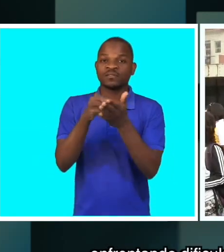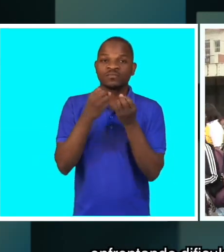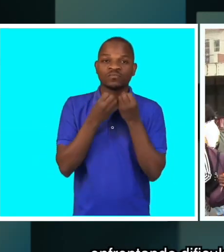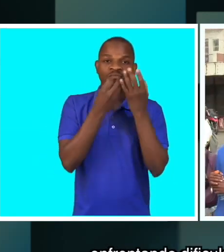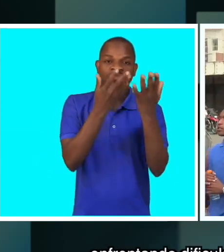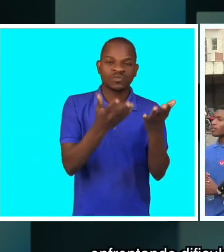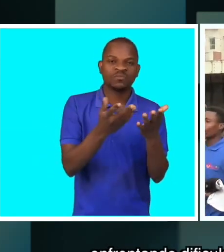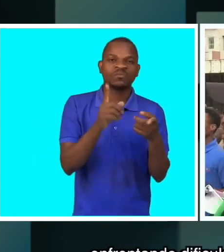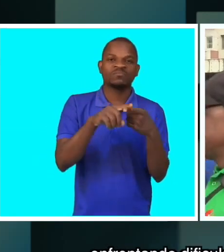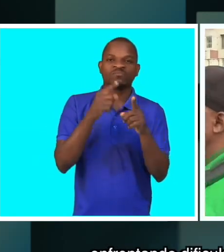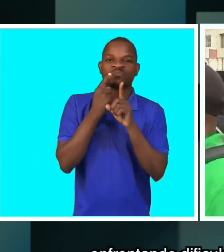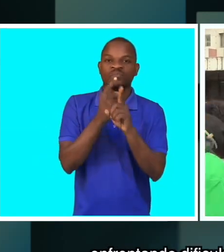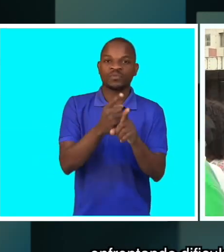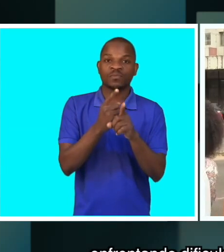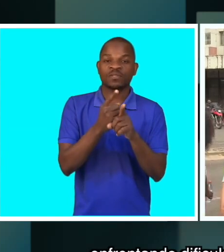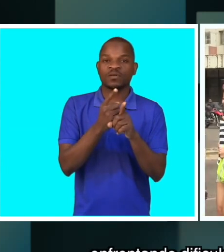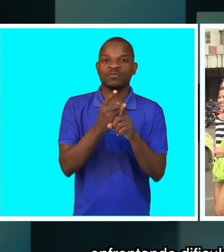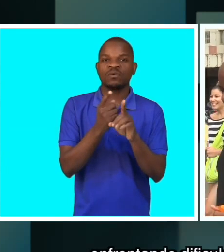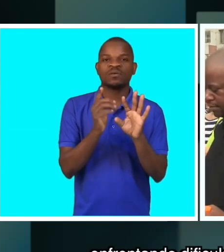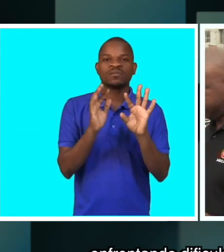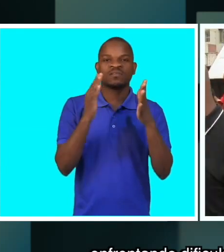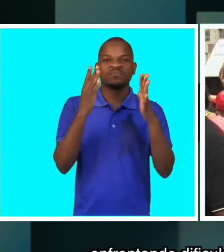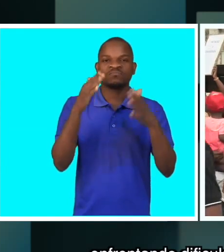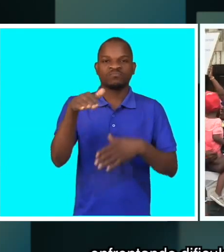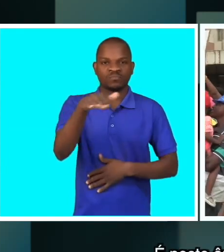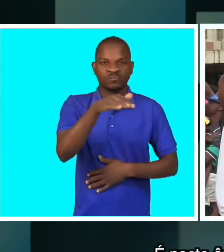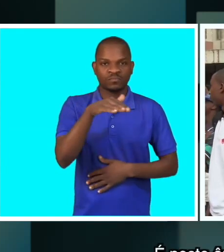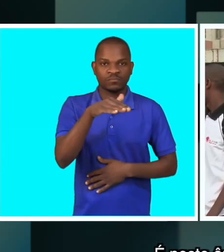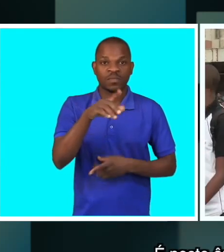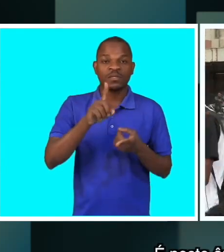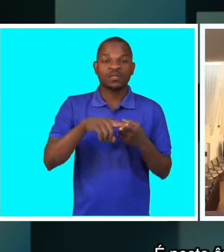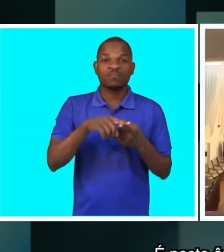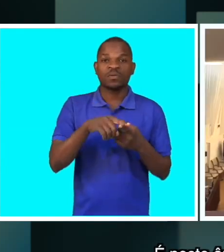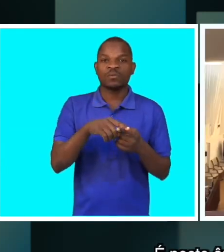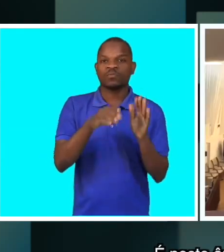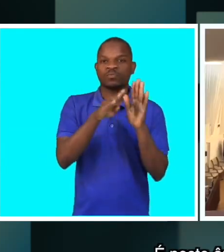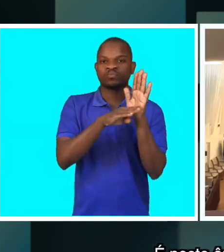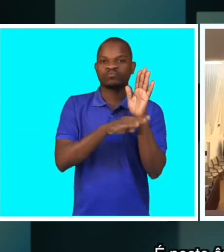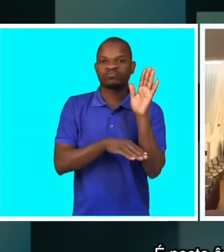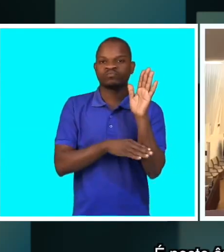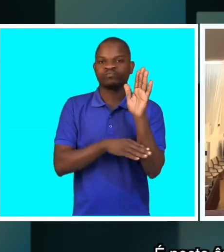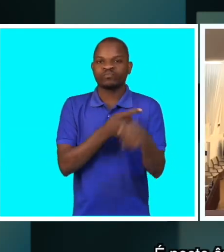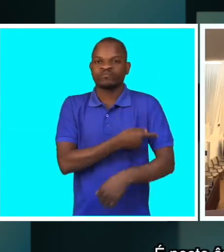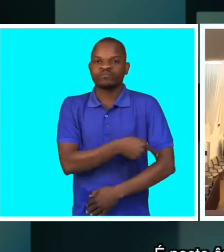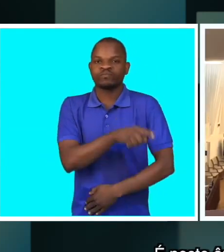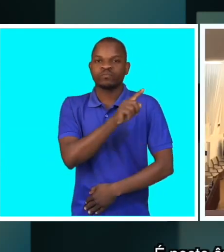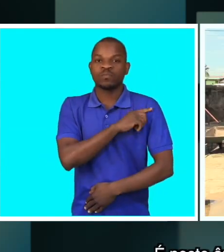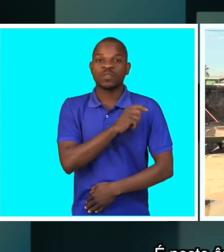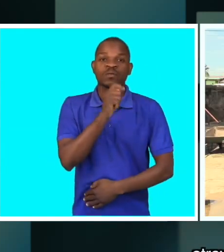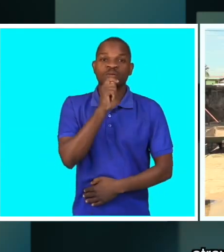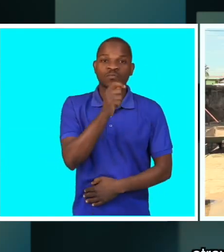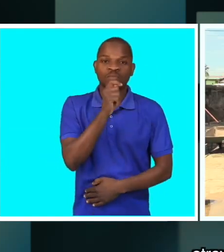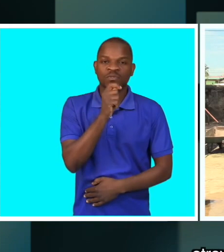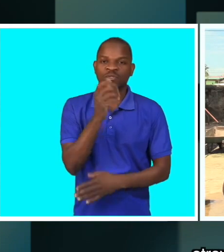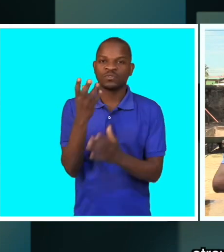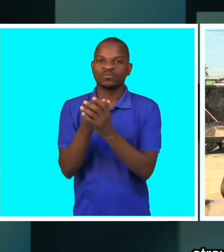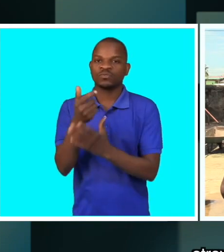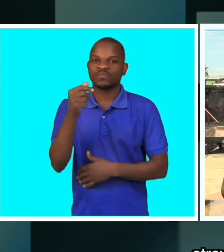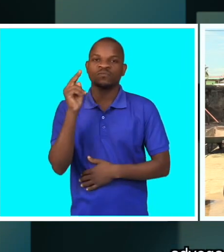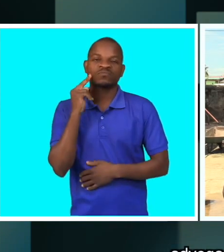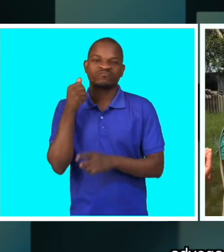de acesso à informação, serviços e participação na vida pública. É neste âmbito que o Programa para o Fortalecimento da Mídia, através da